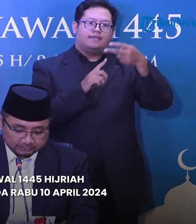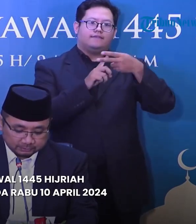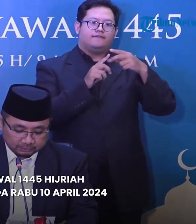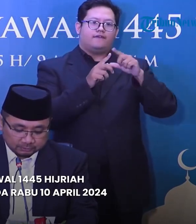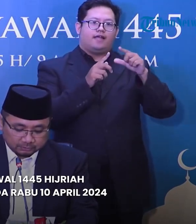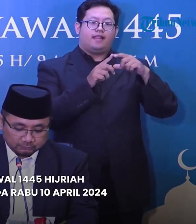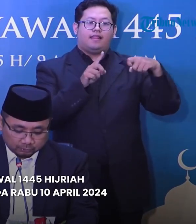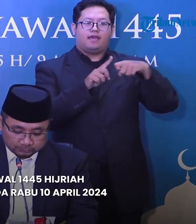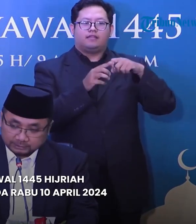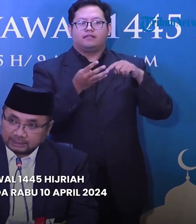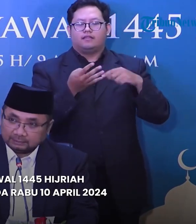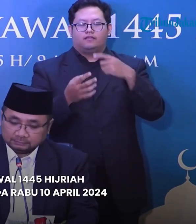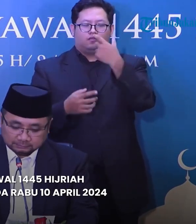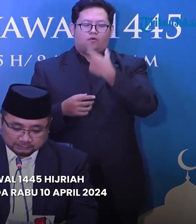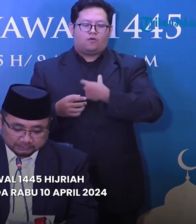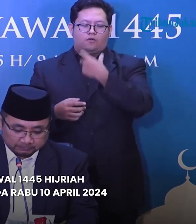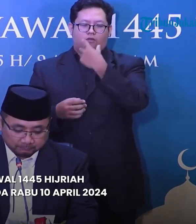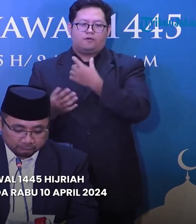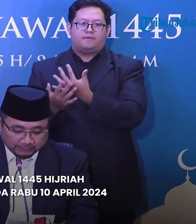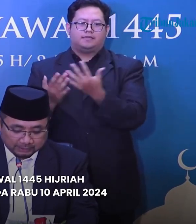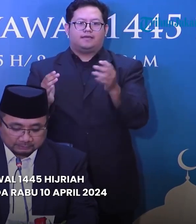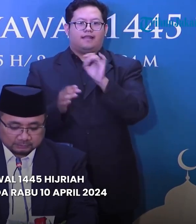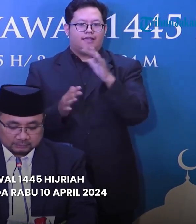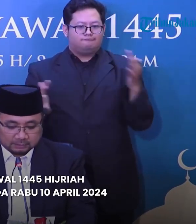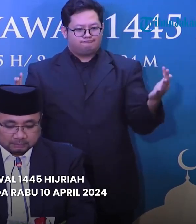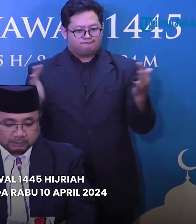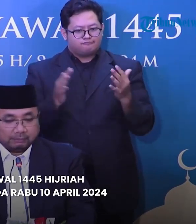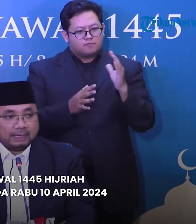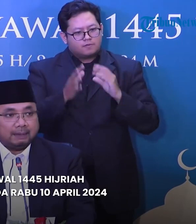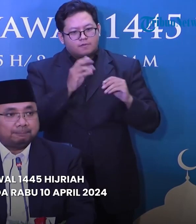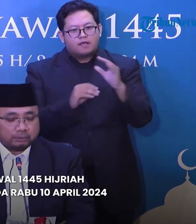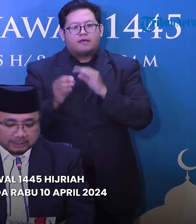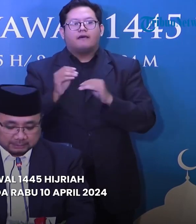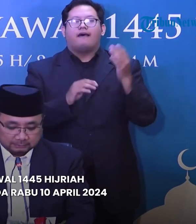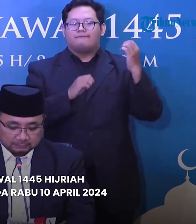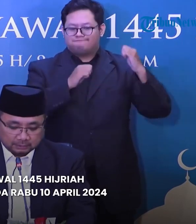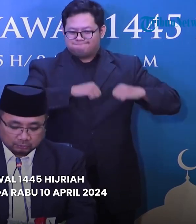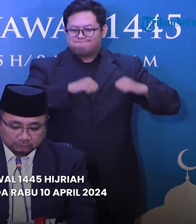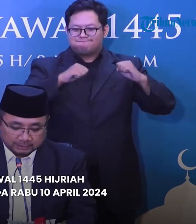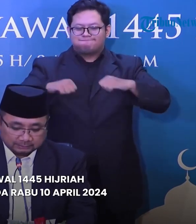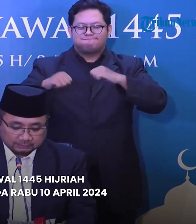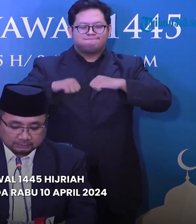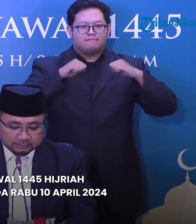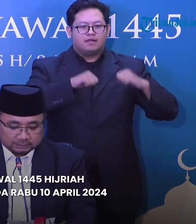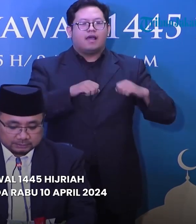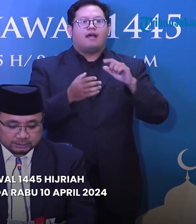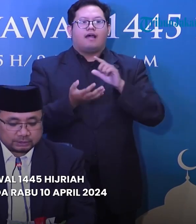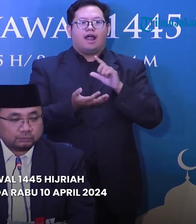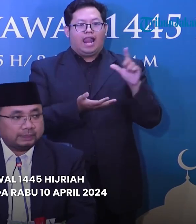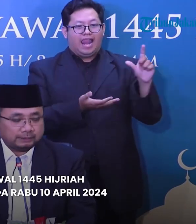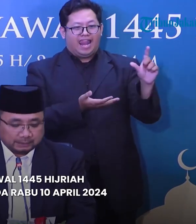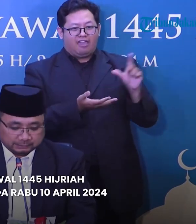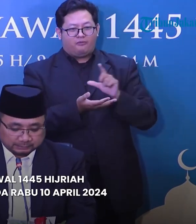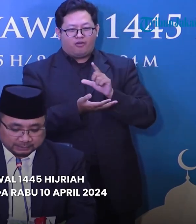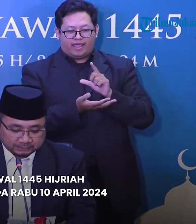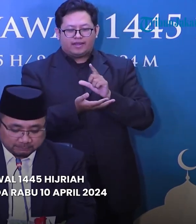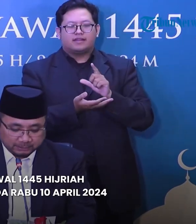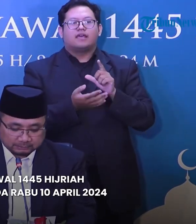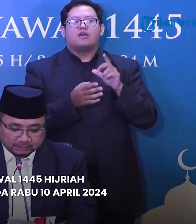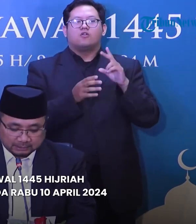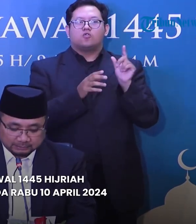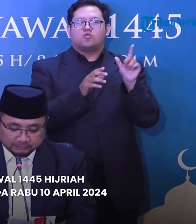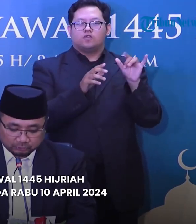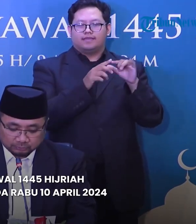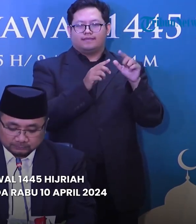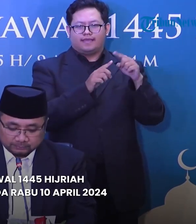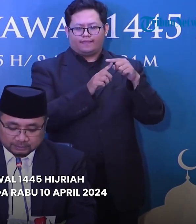lainnya forum sidang tadi bermufakat bahwa laporan rukyat sesuai dengan data hisab yang